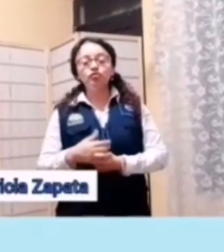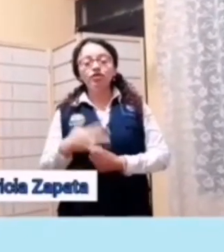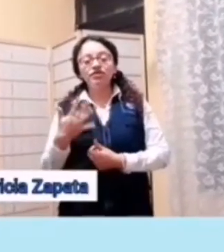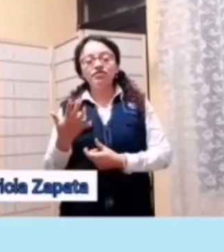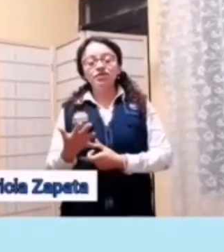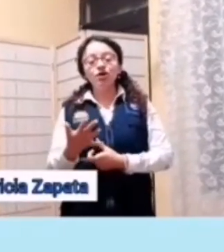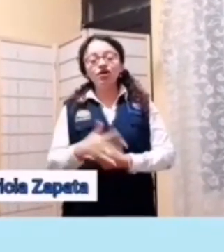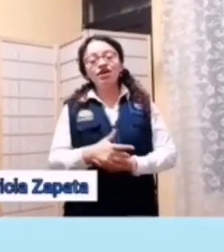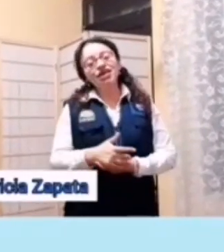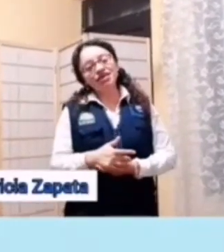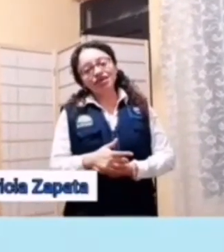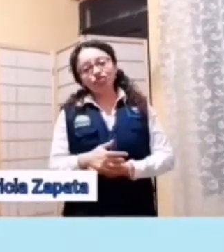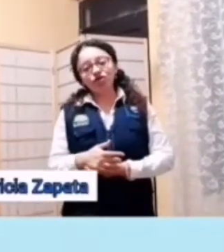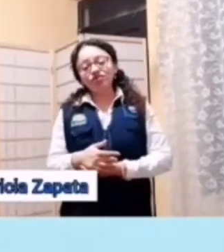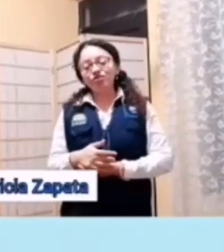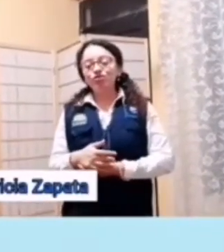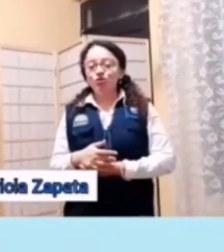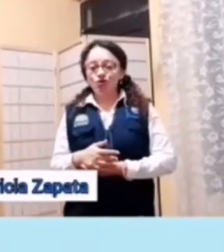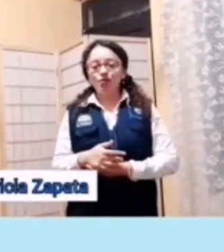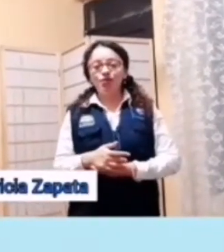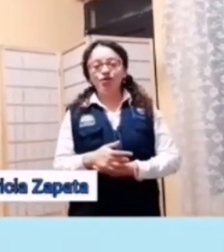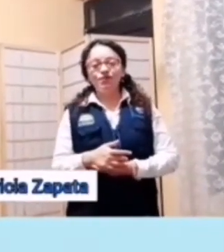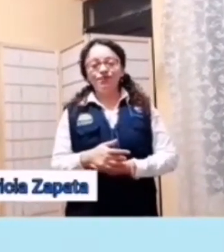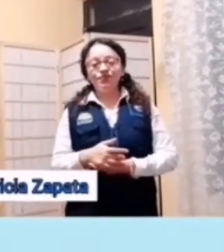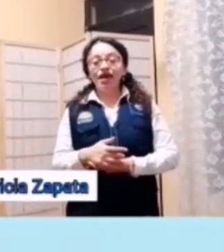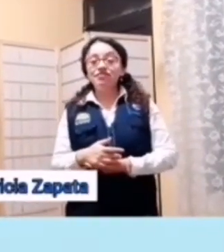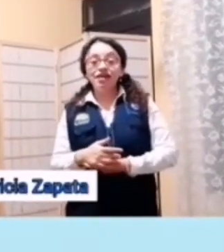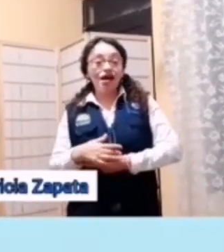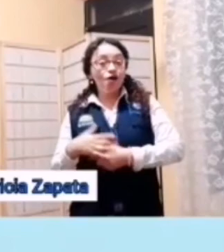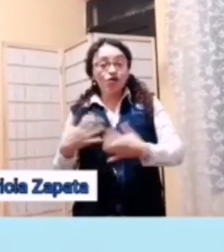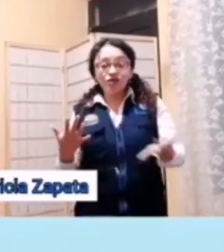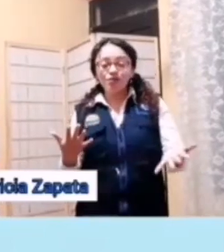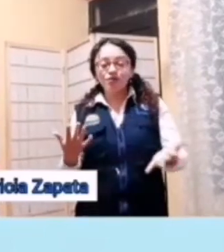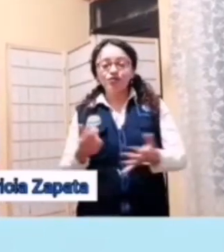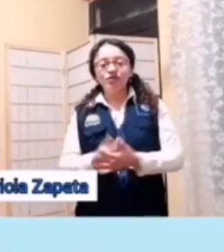su atención Y eso ha sido Todo por hoy Hasta otra oportunidad